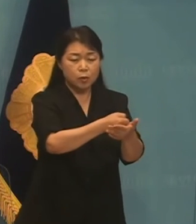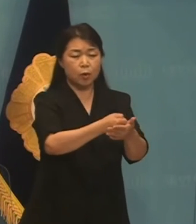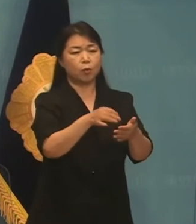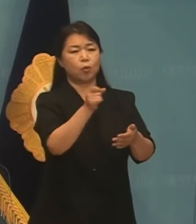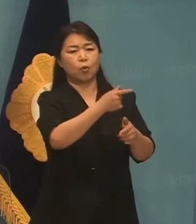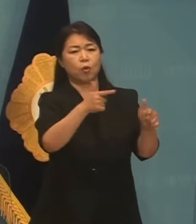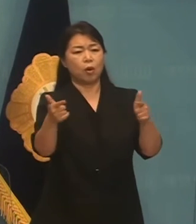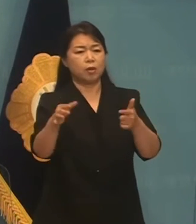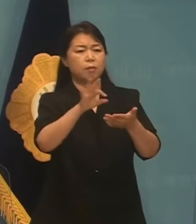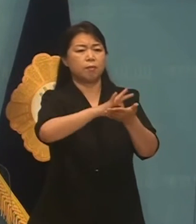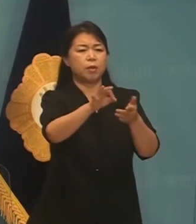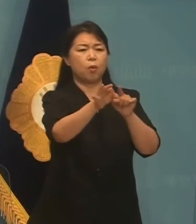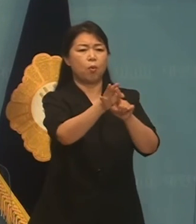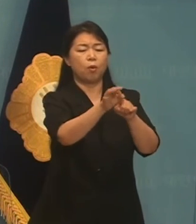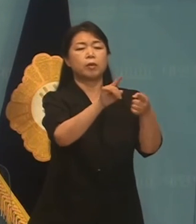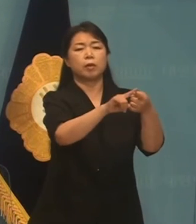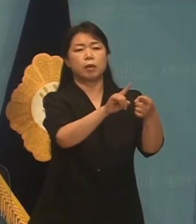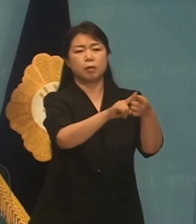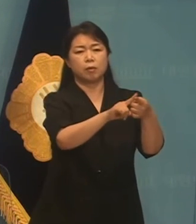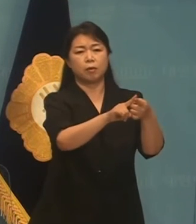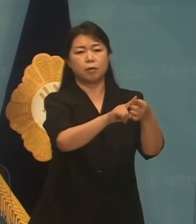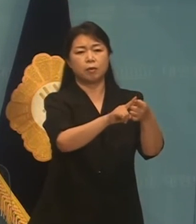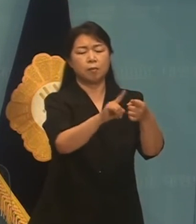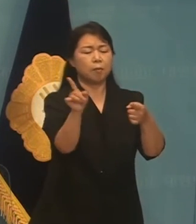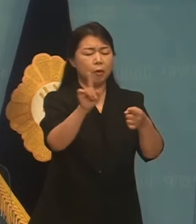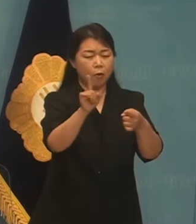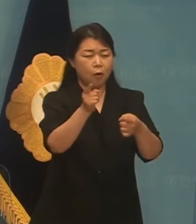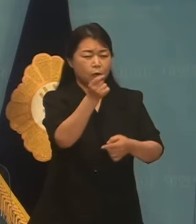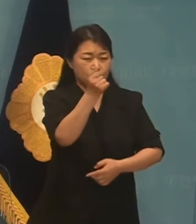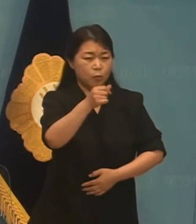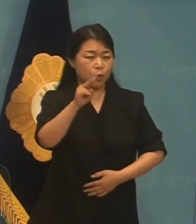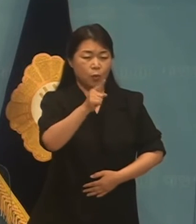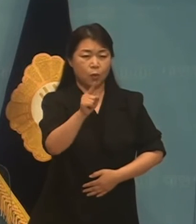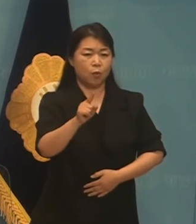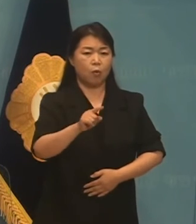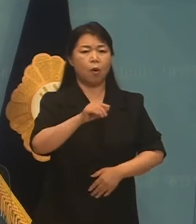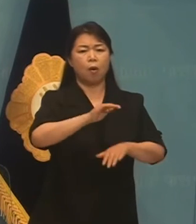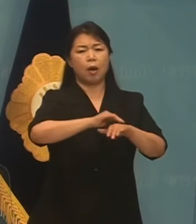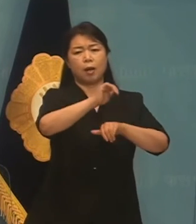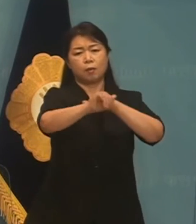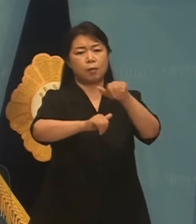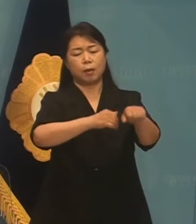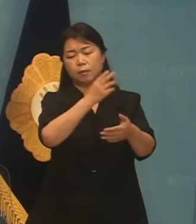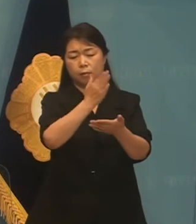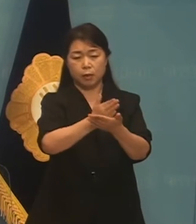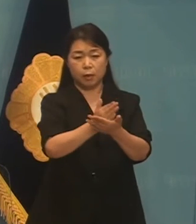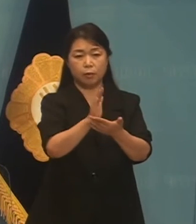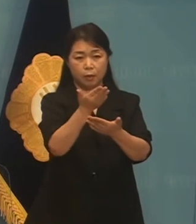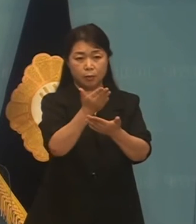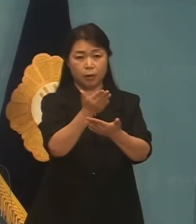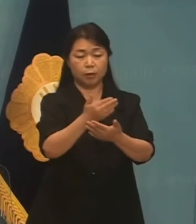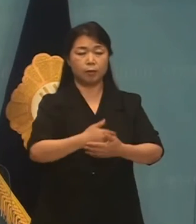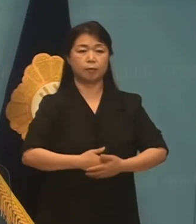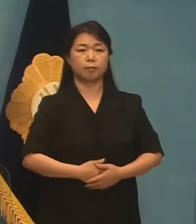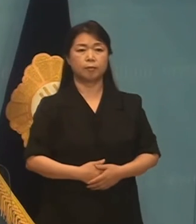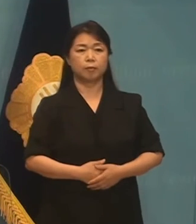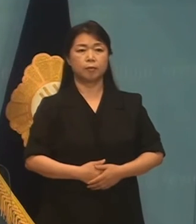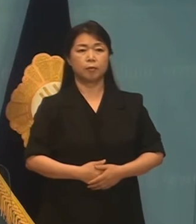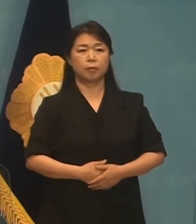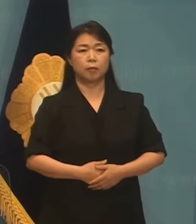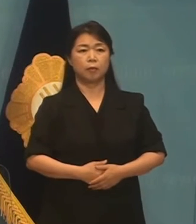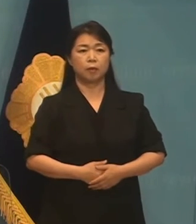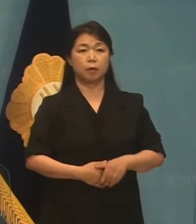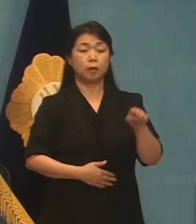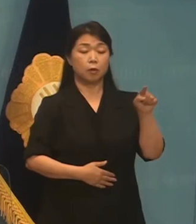비용 이익 설정에 대해서는 일체의 불개입을 약속하는 정책이 필요합니다.